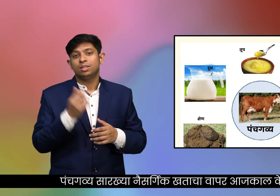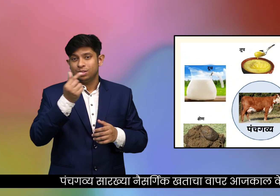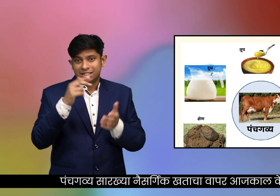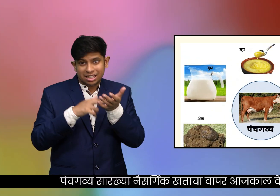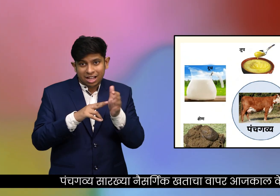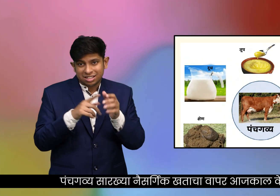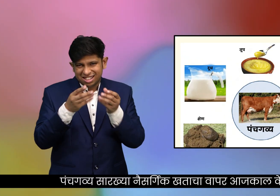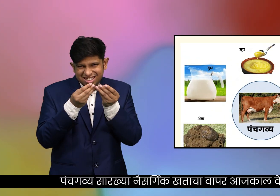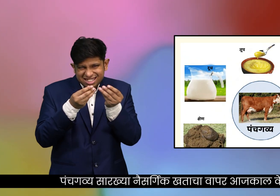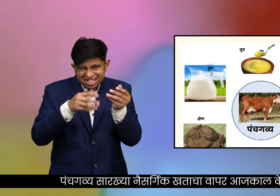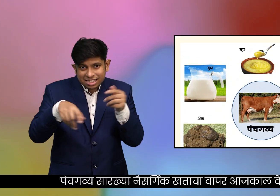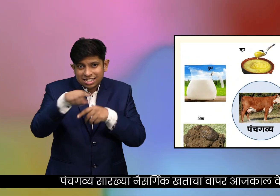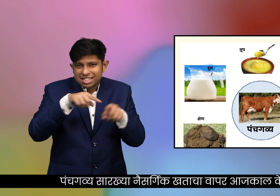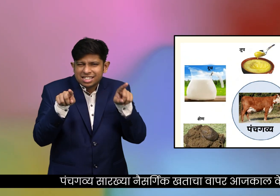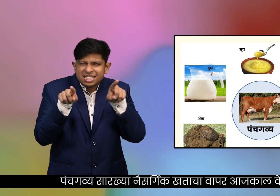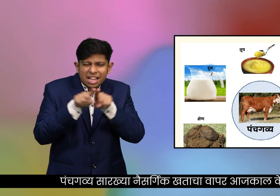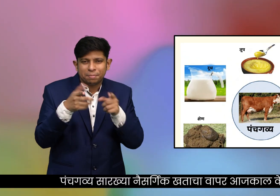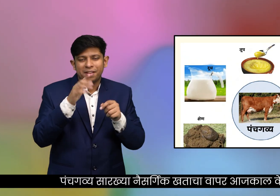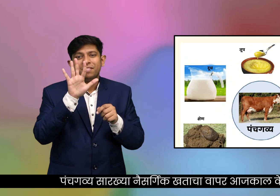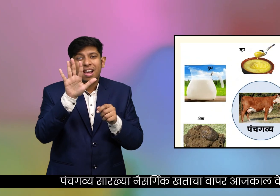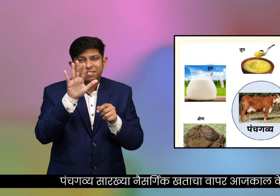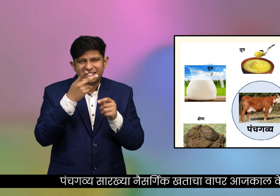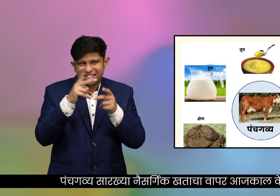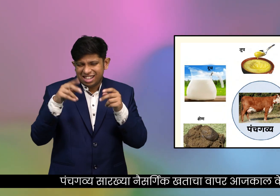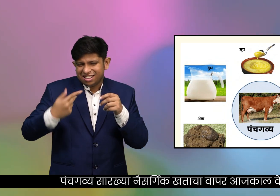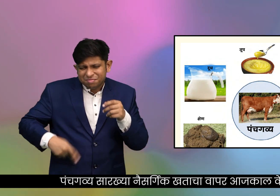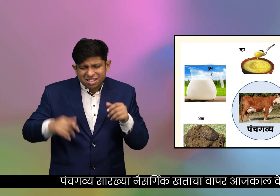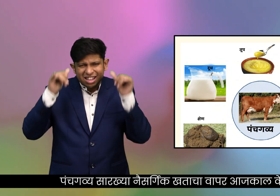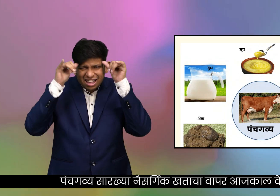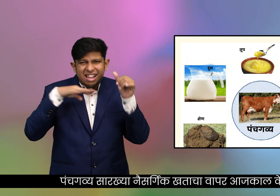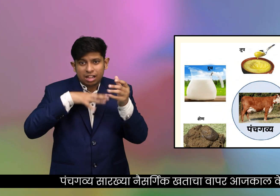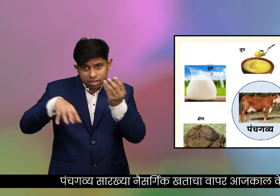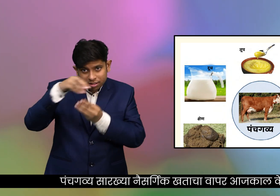पंचगव्य सारख्या नैसर्गिक खताचा वापर आजकाल केला जातो.